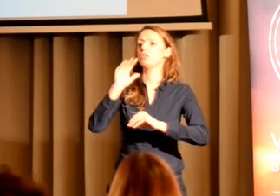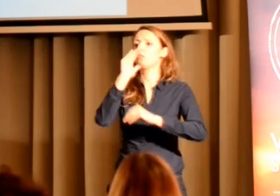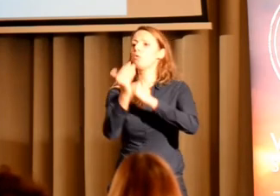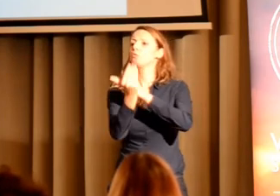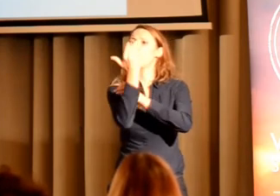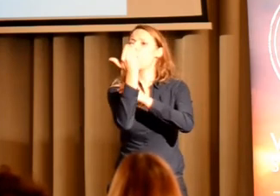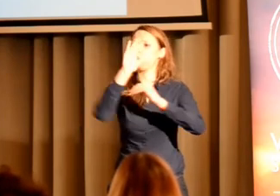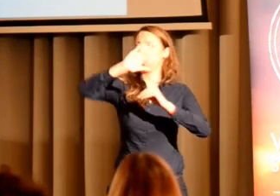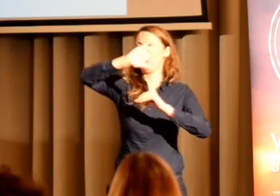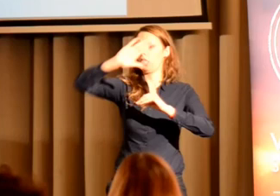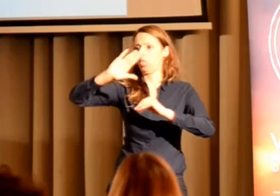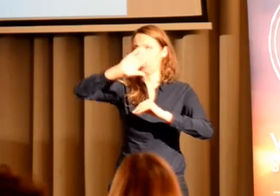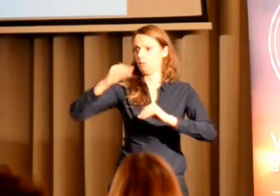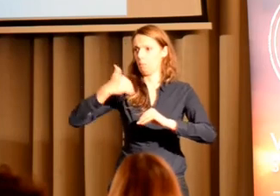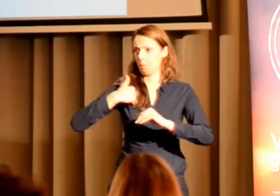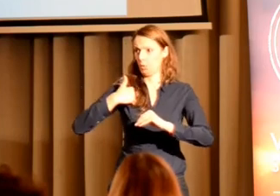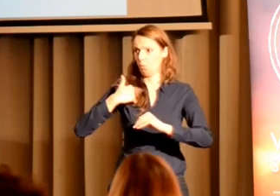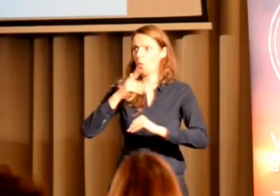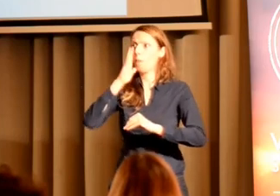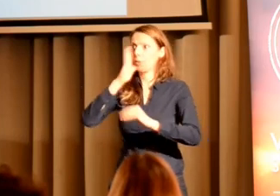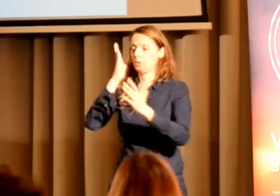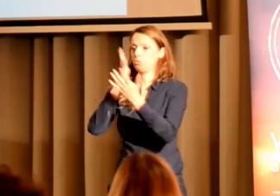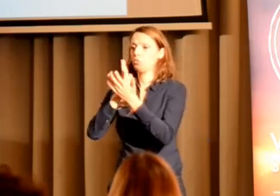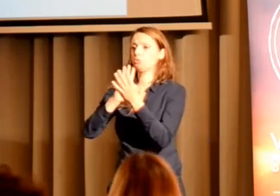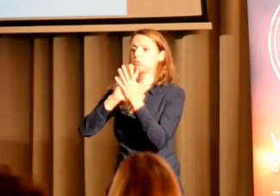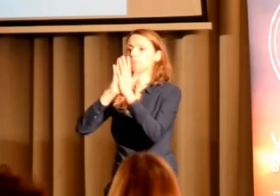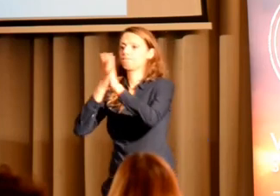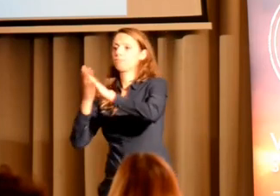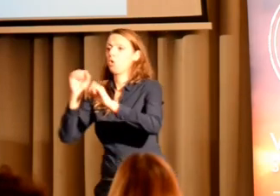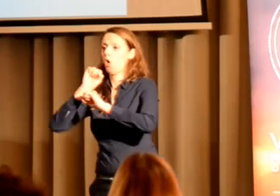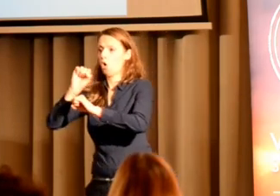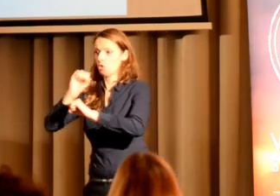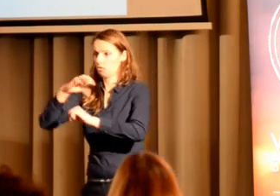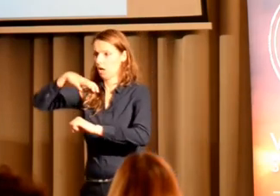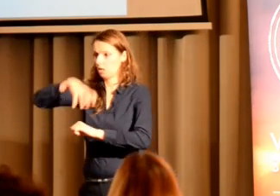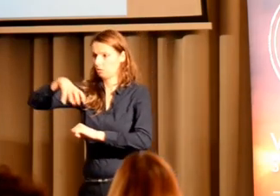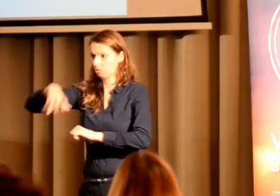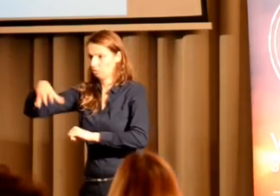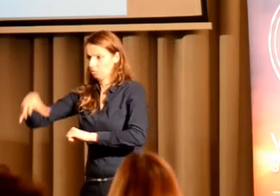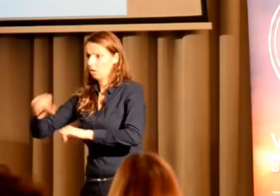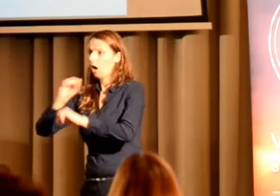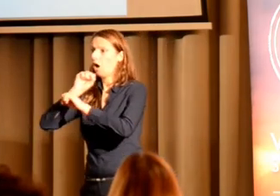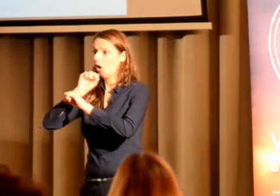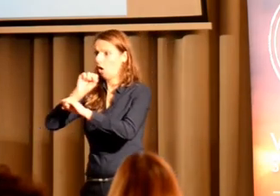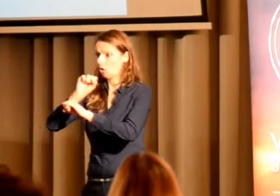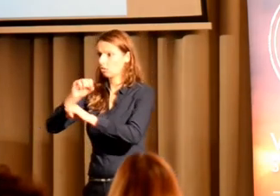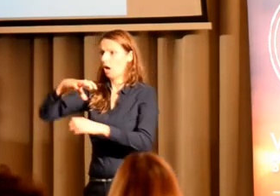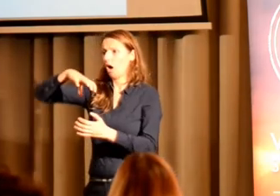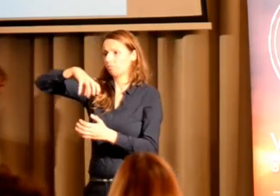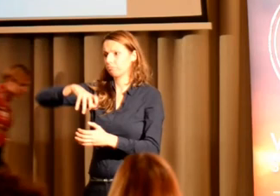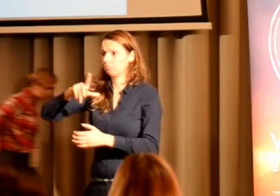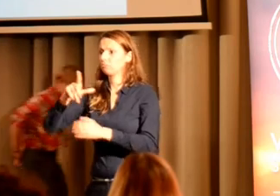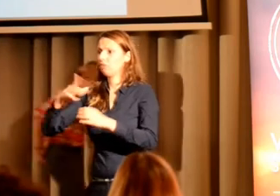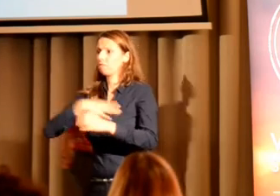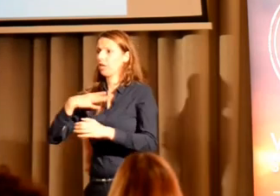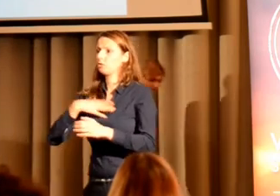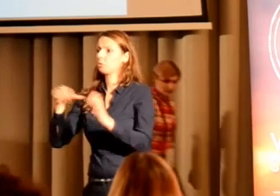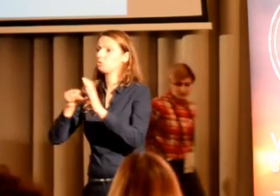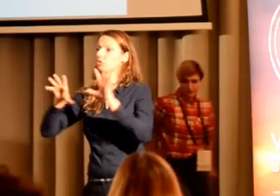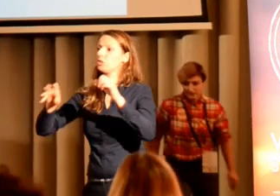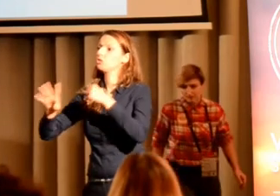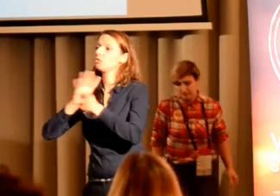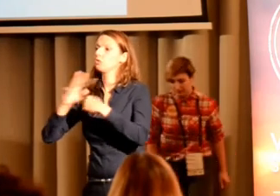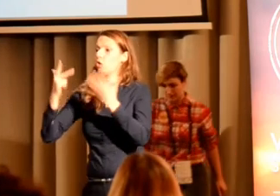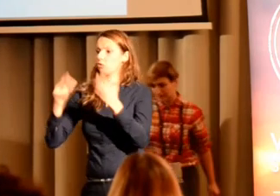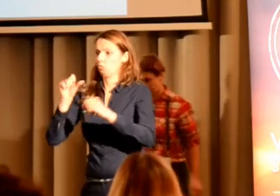Natomiast po wprowadzeniu ochrony gatunkowej, i tutaj ciekawostka, ochrona gatunkowa wilka została wprowadzona w 1998 roku przez